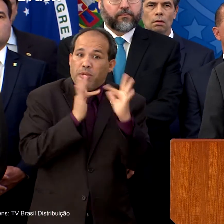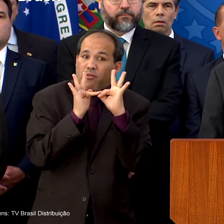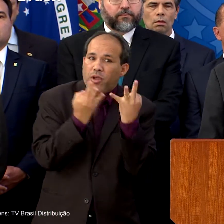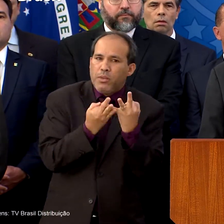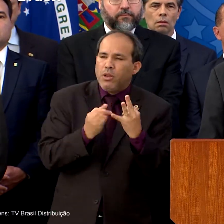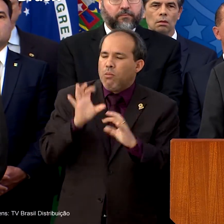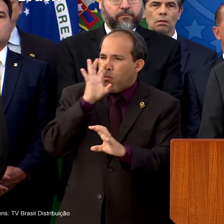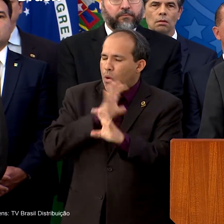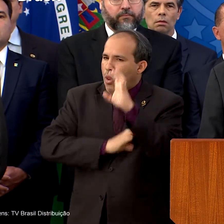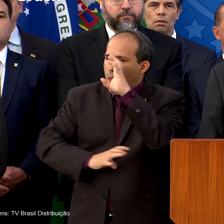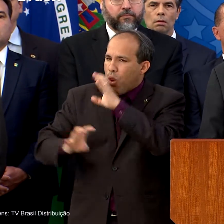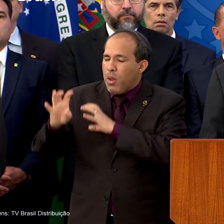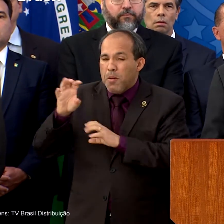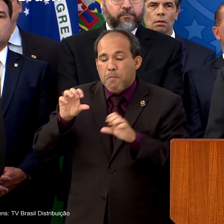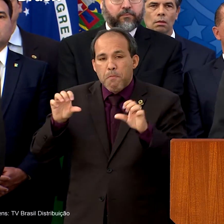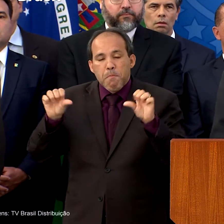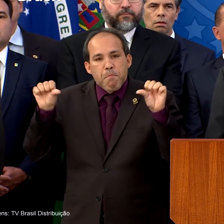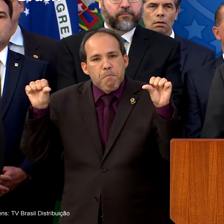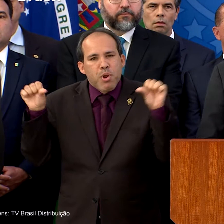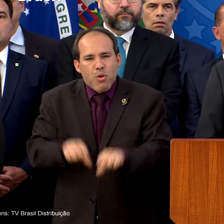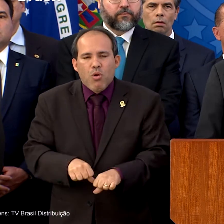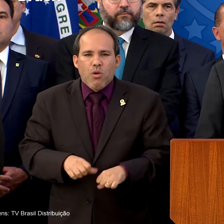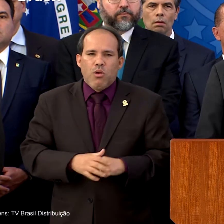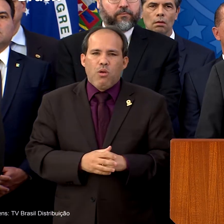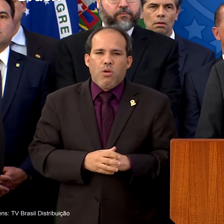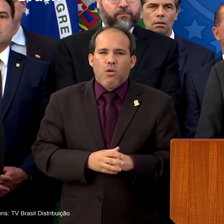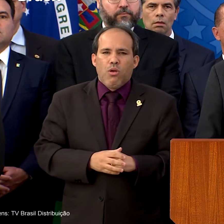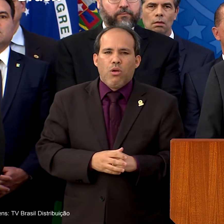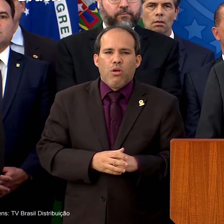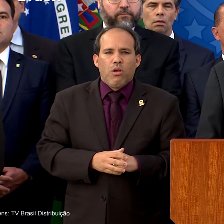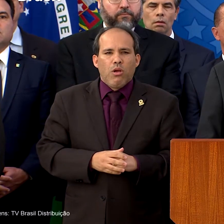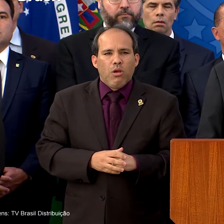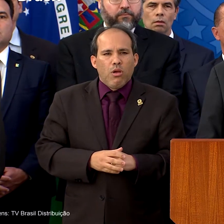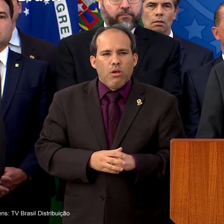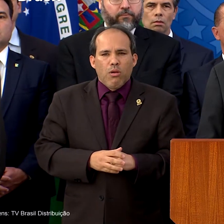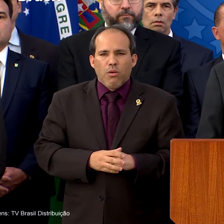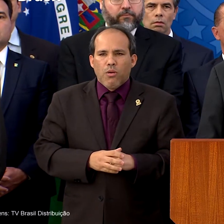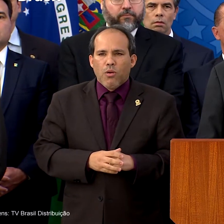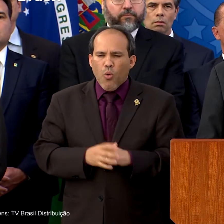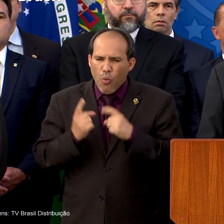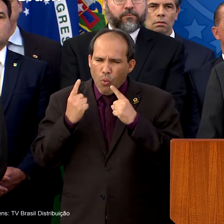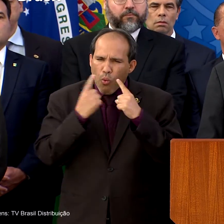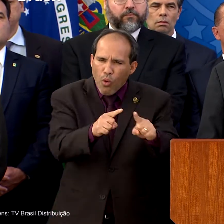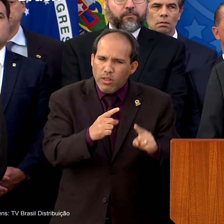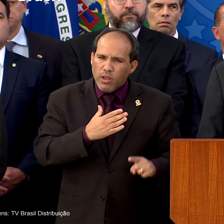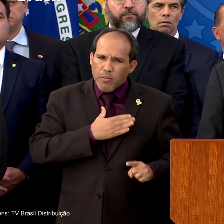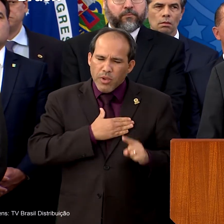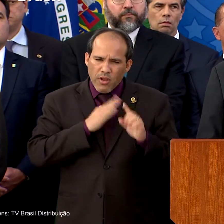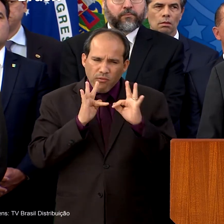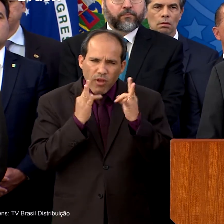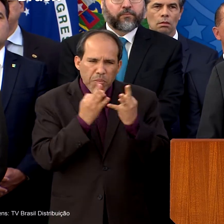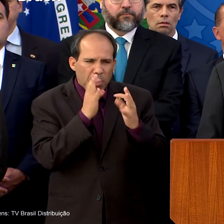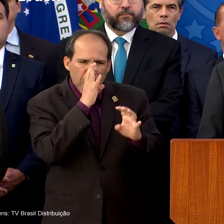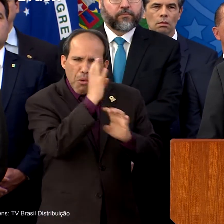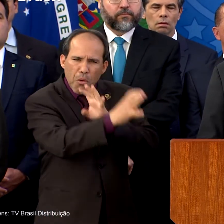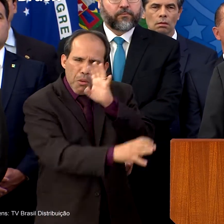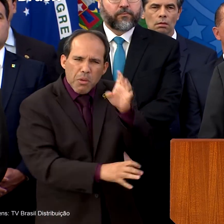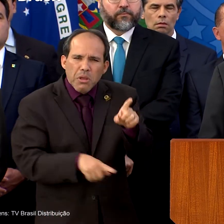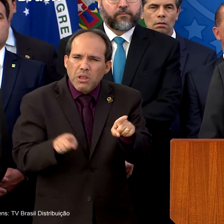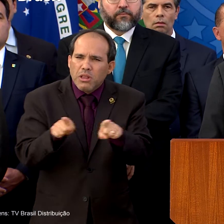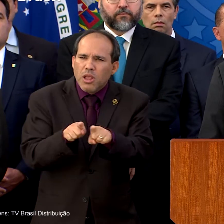e as acusações mais tops possíveis não só contra minha família bem como